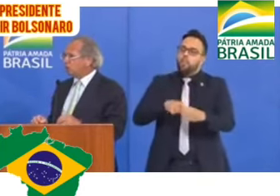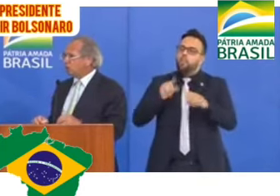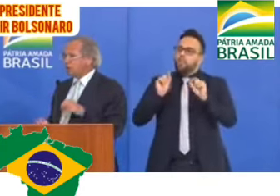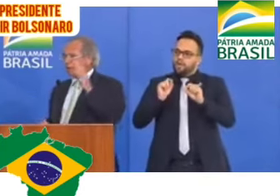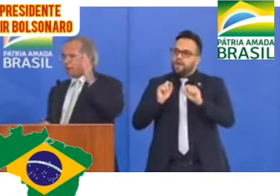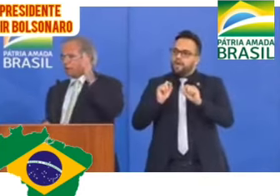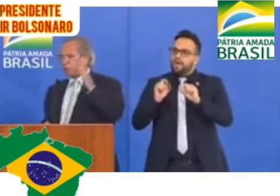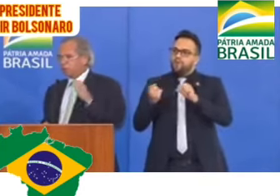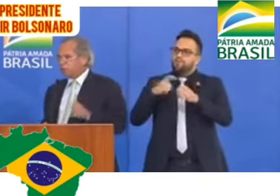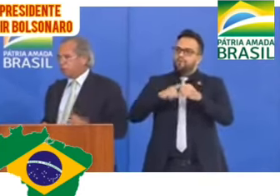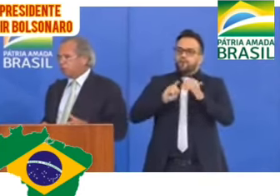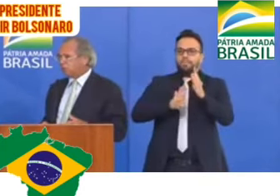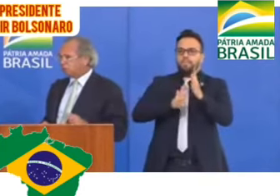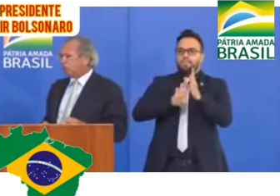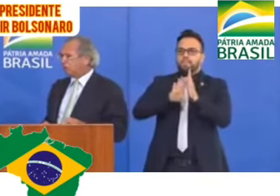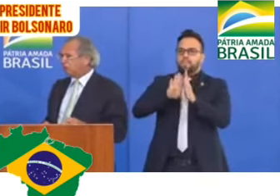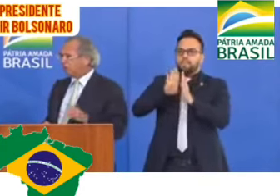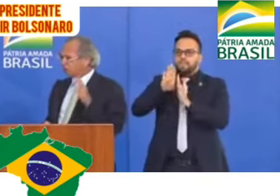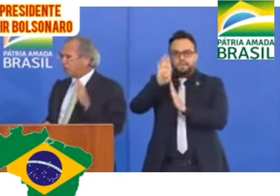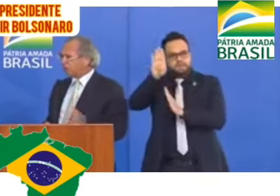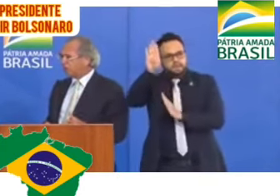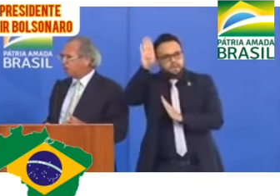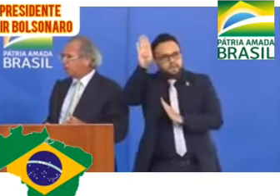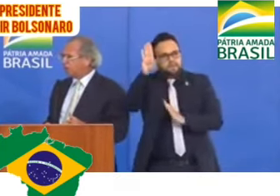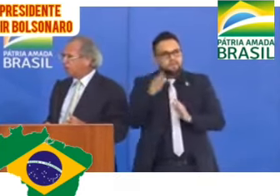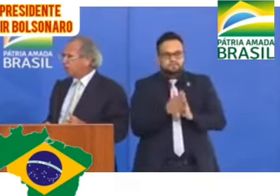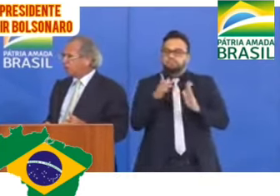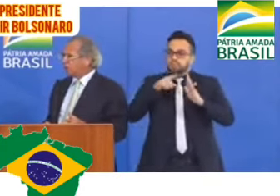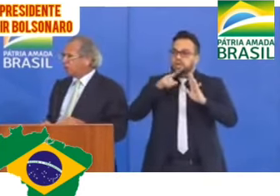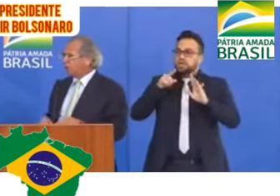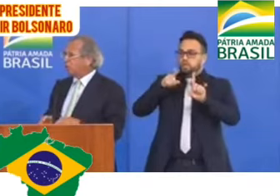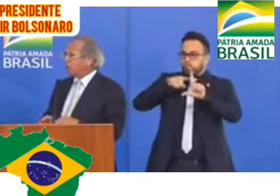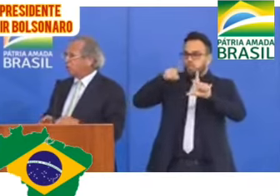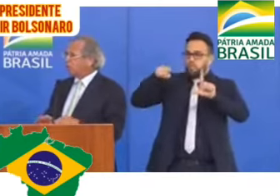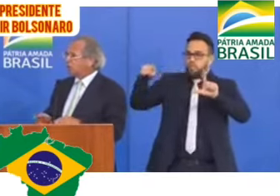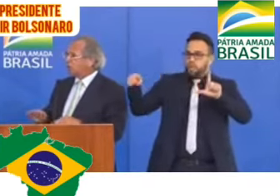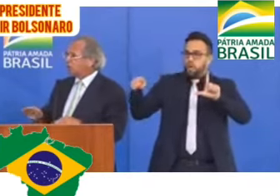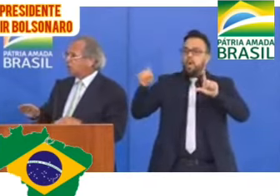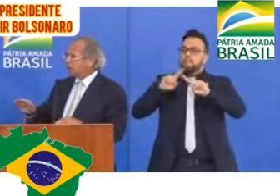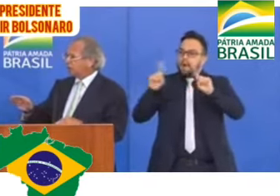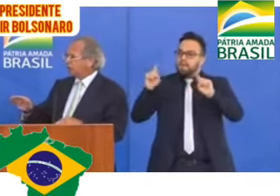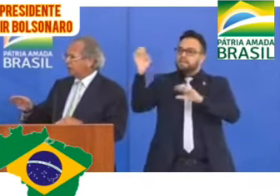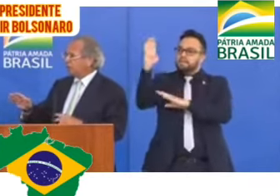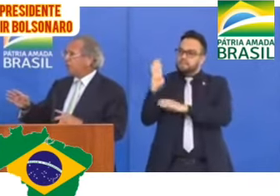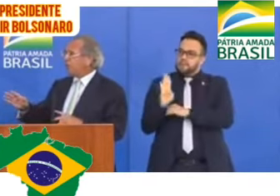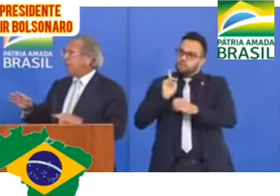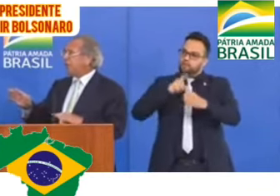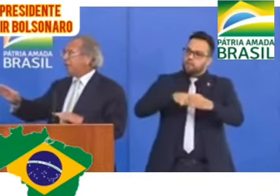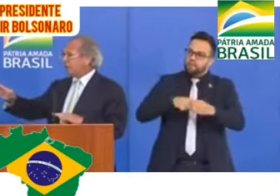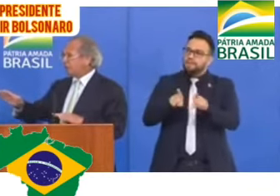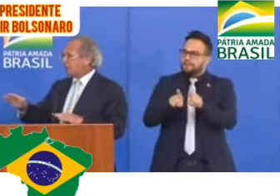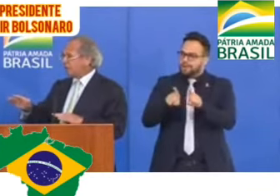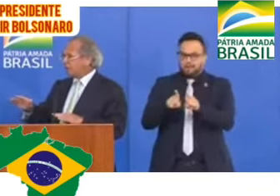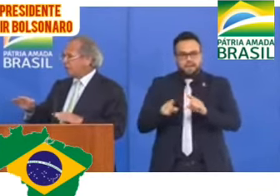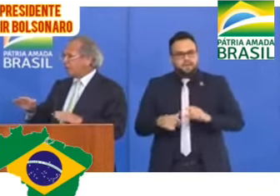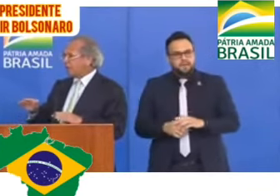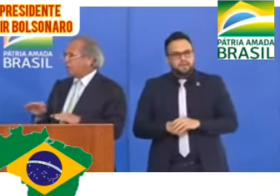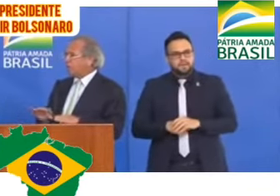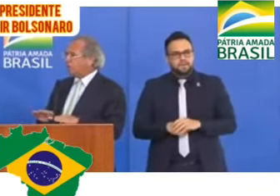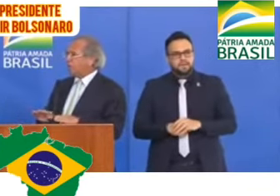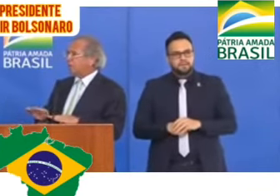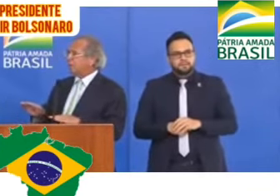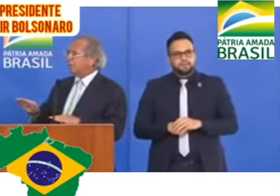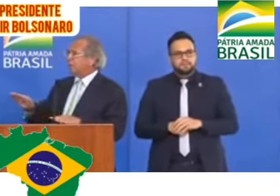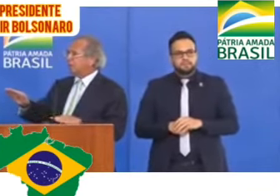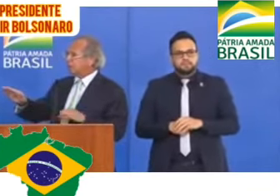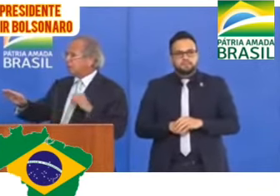indicadores mostram que a queda foi súbita, bruta, forte, mas o Brasil está voltando em V. Um V da Nike, um V